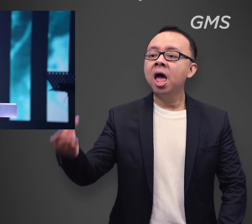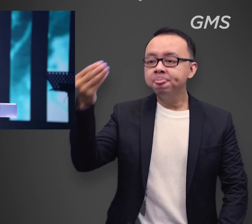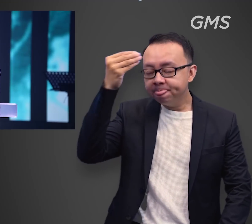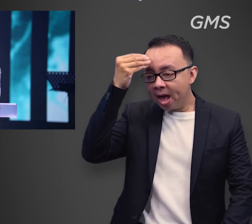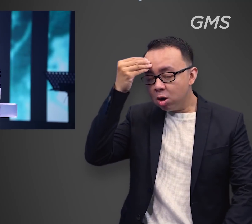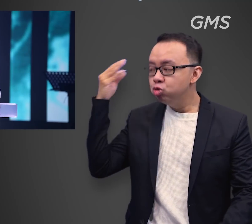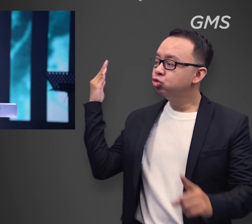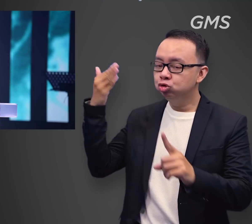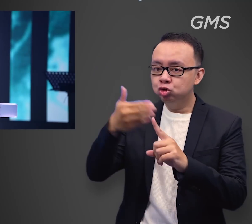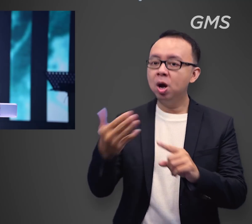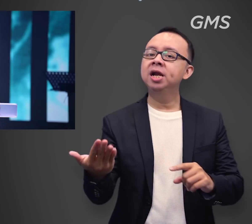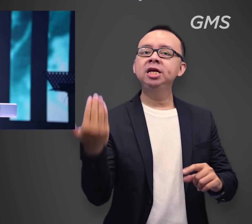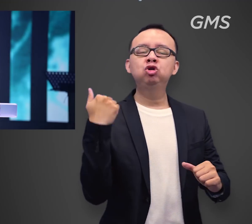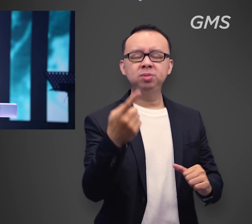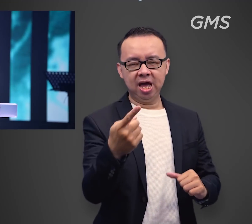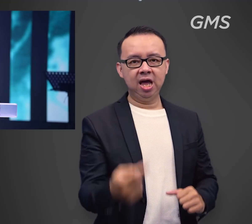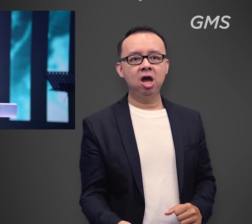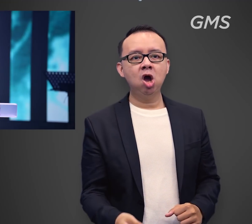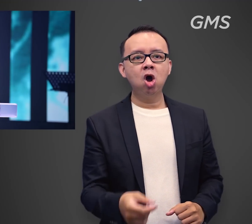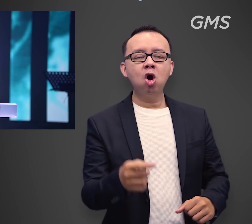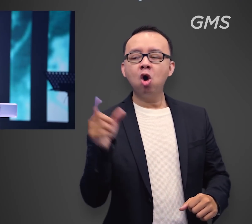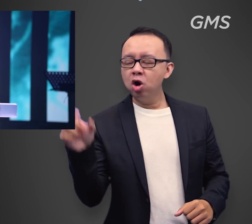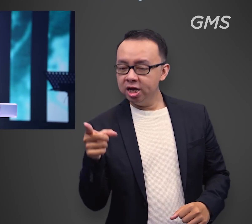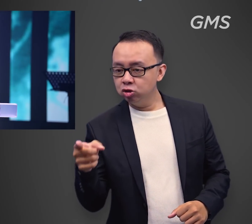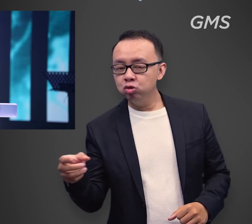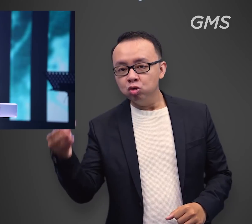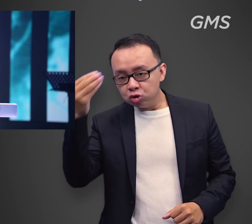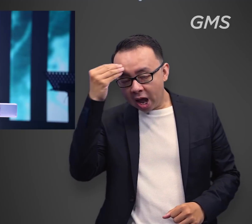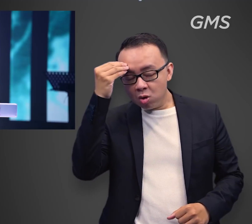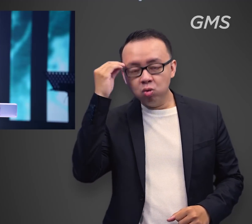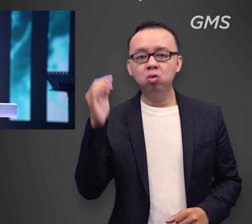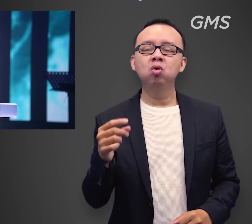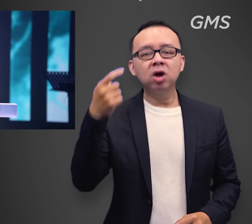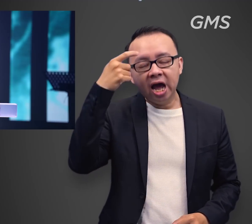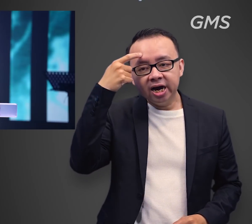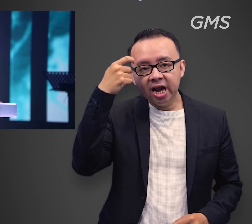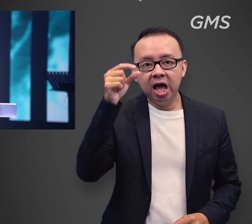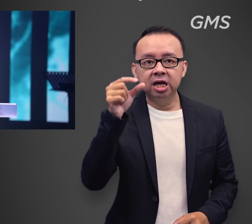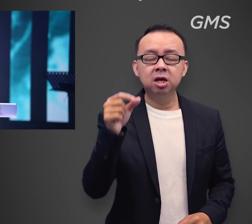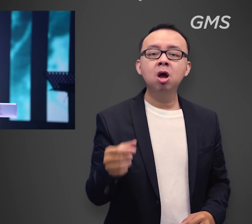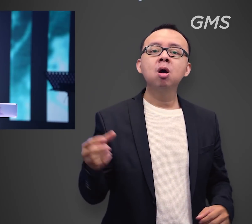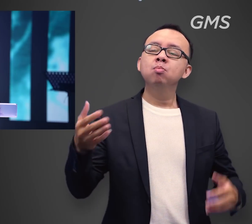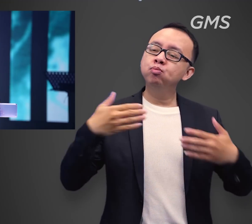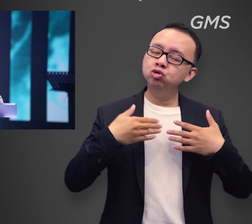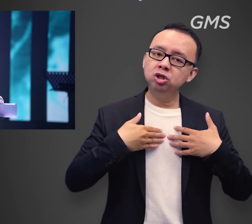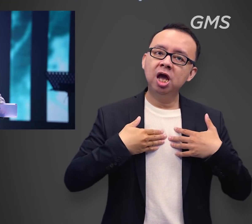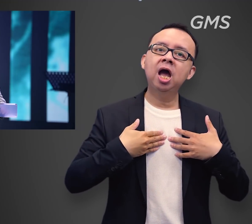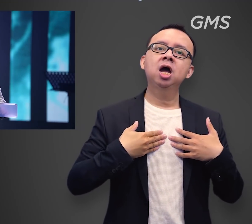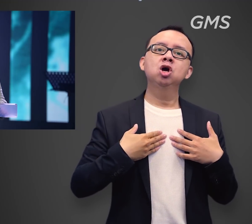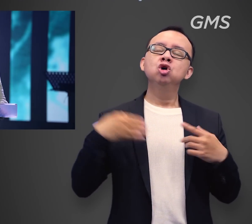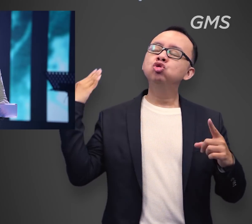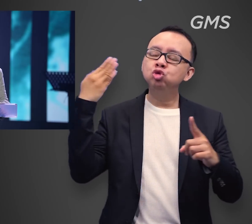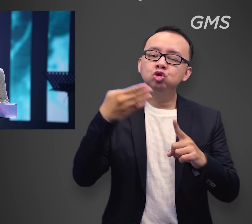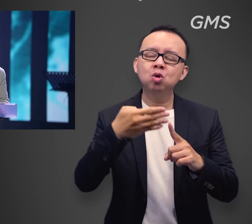yang ditugaskan kepadanya. Karena apa? Dia punya sasaran, dia punya tujuan. Sehingga dia bisa